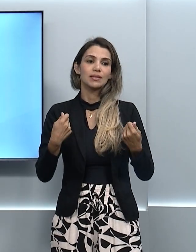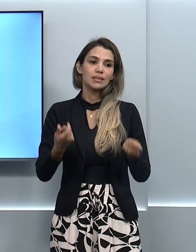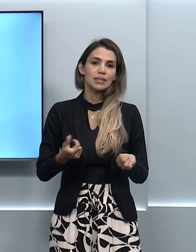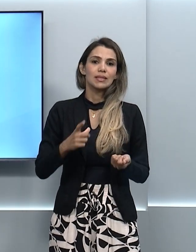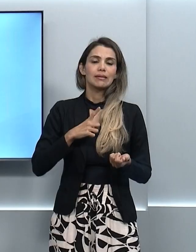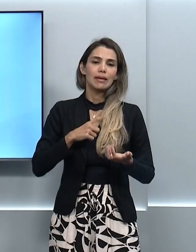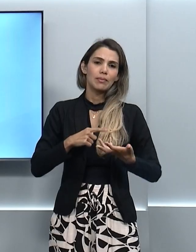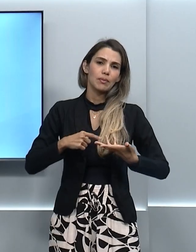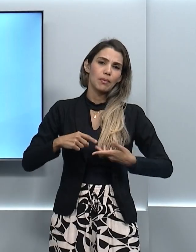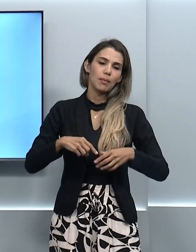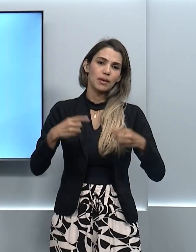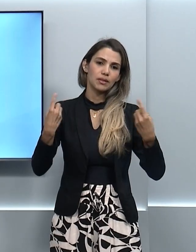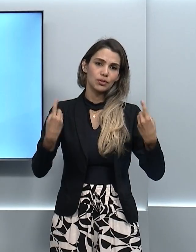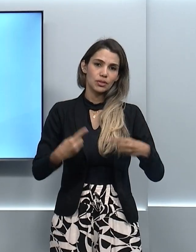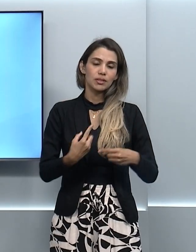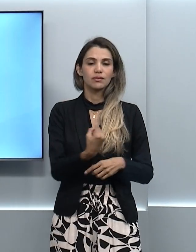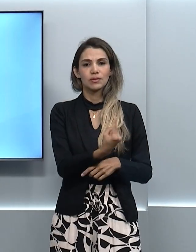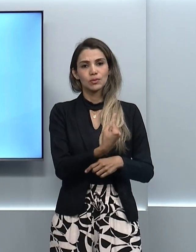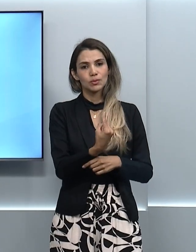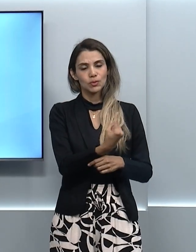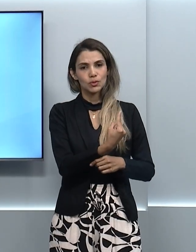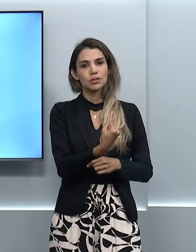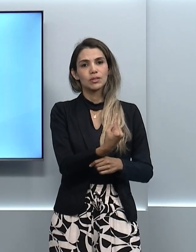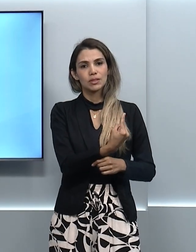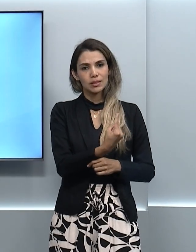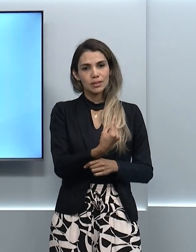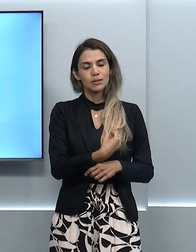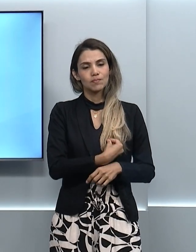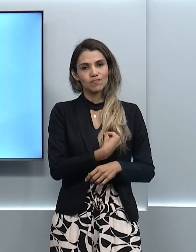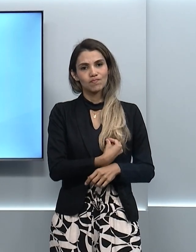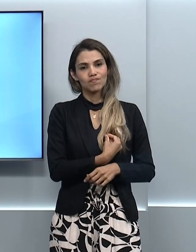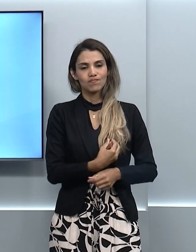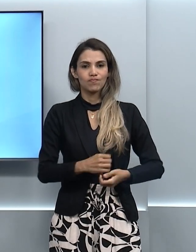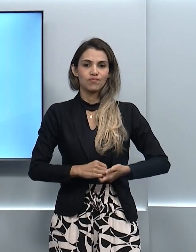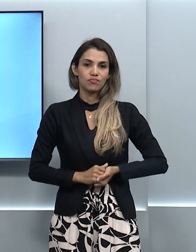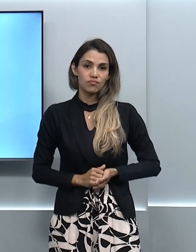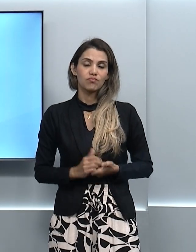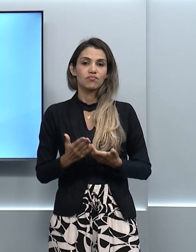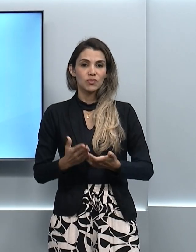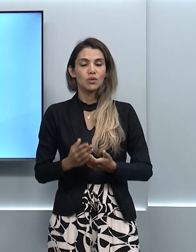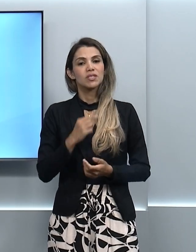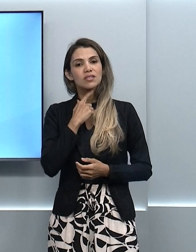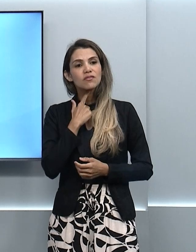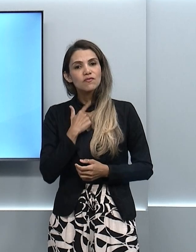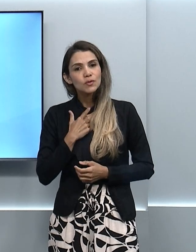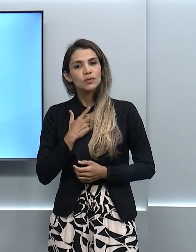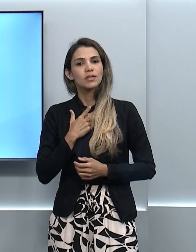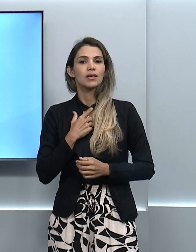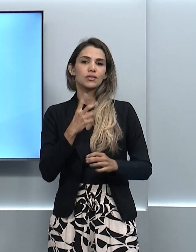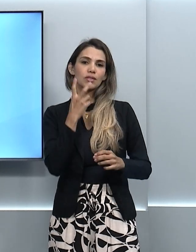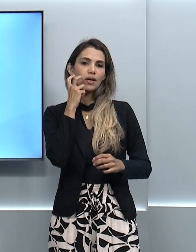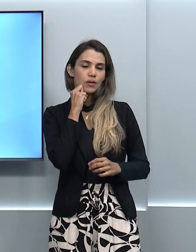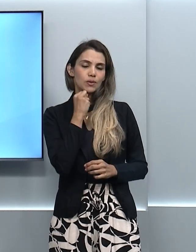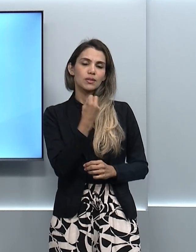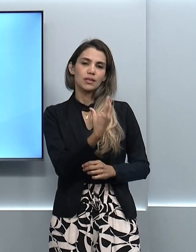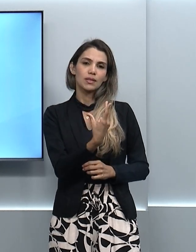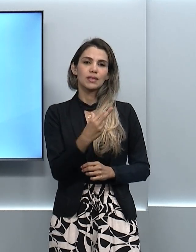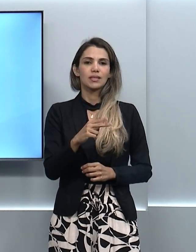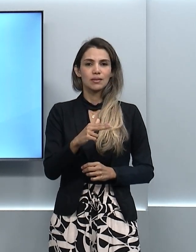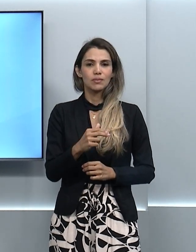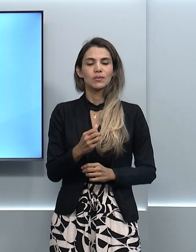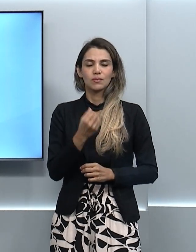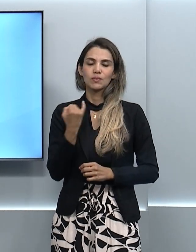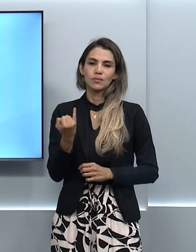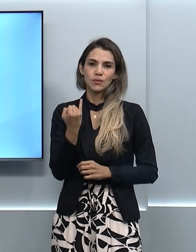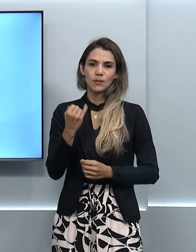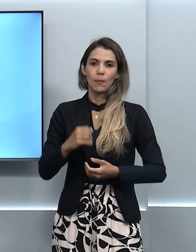todos os desafios da vida sozinhos. Então, essa iniciativa de adotar irmãos é muito importante.